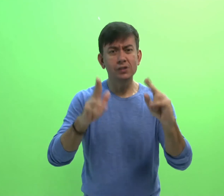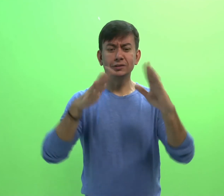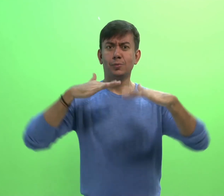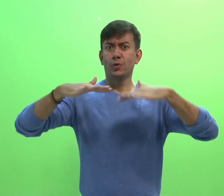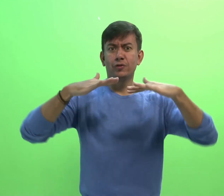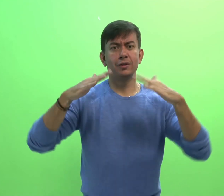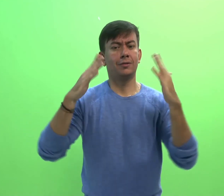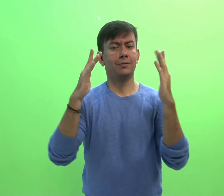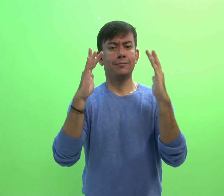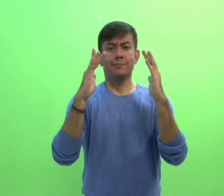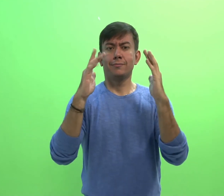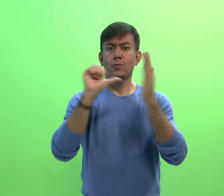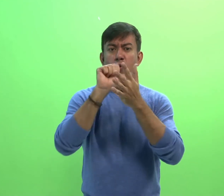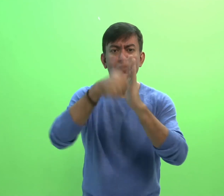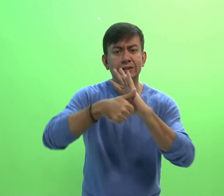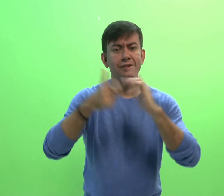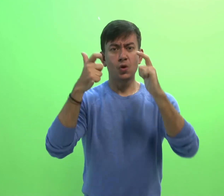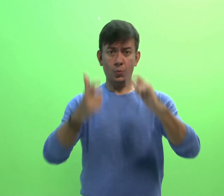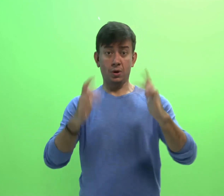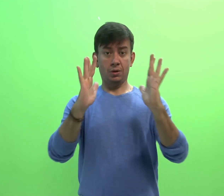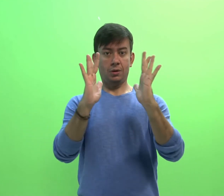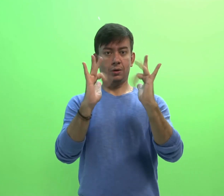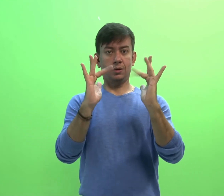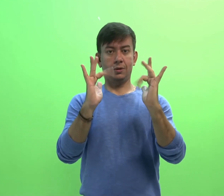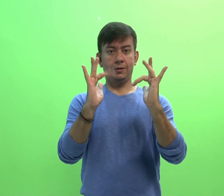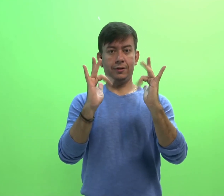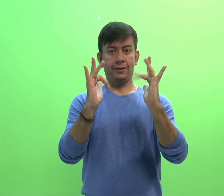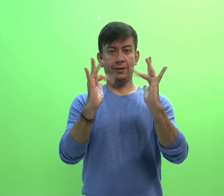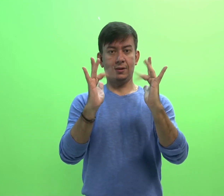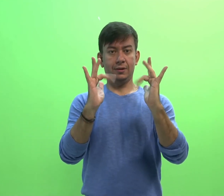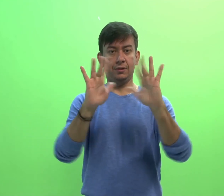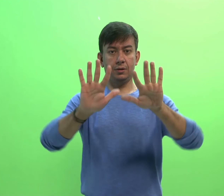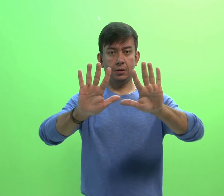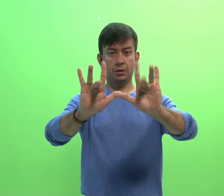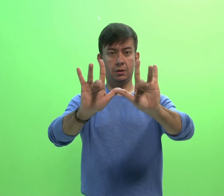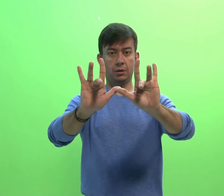Mesma configuração de mão, mesmo movimento, mesmo espaço. Então, são simétricos.